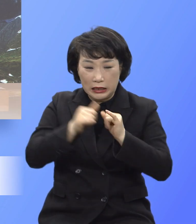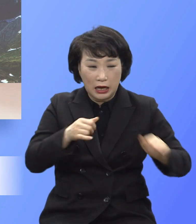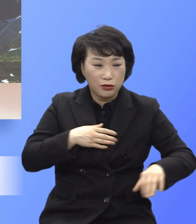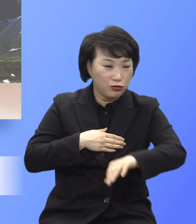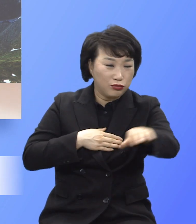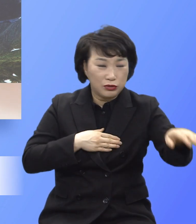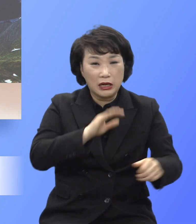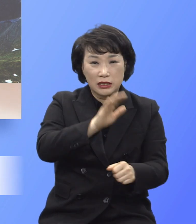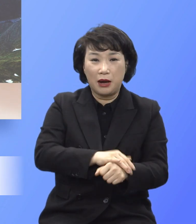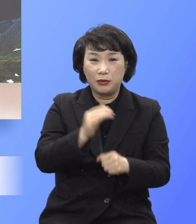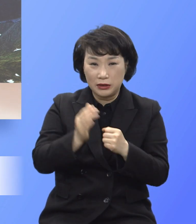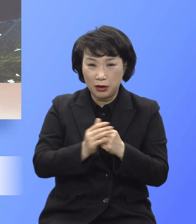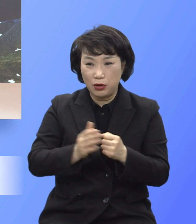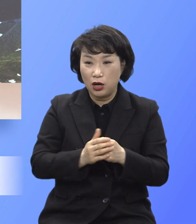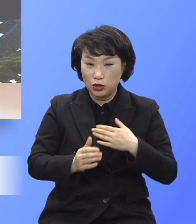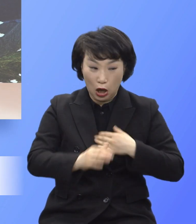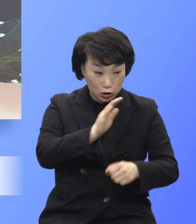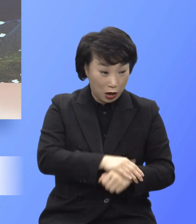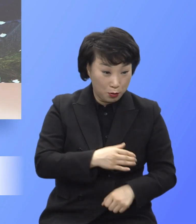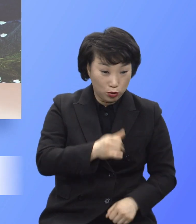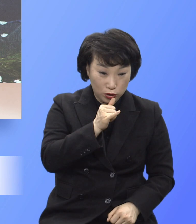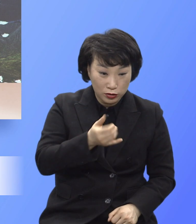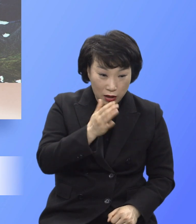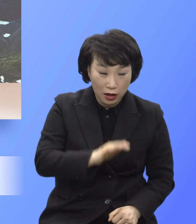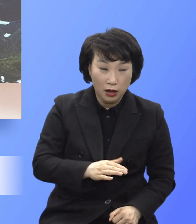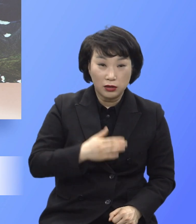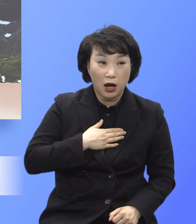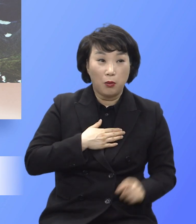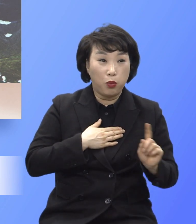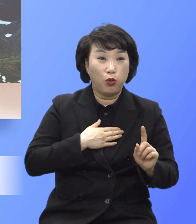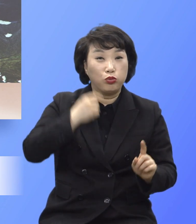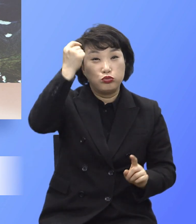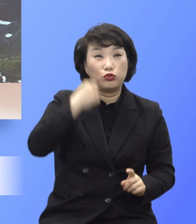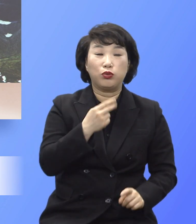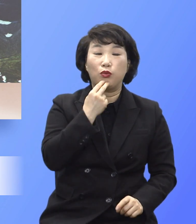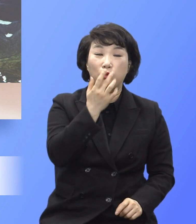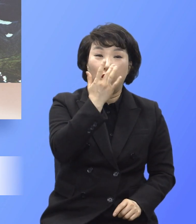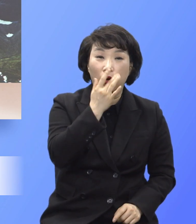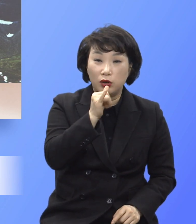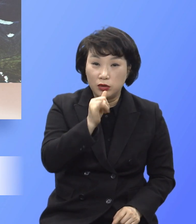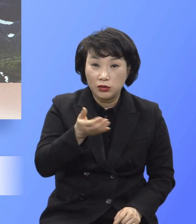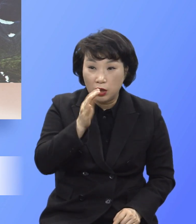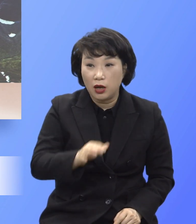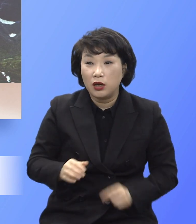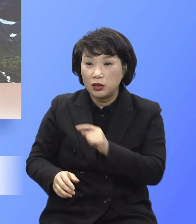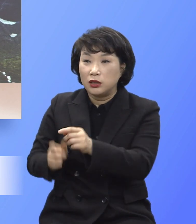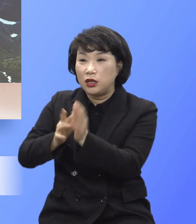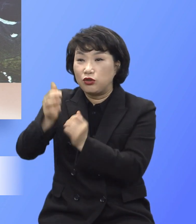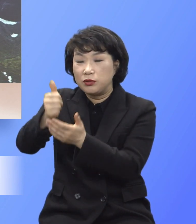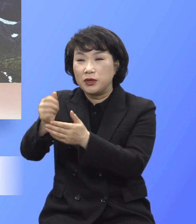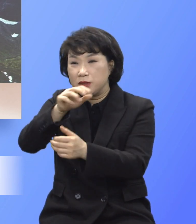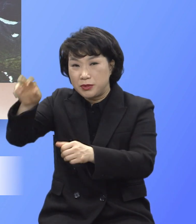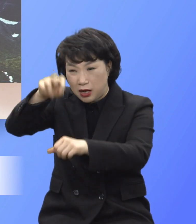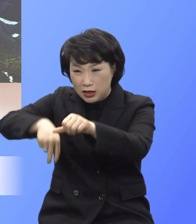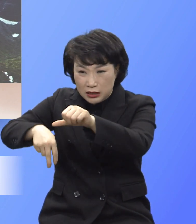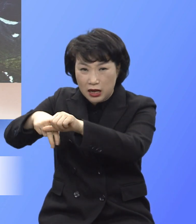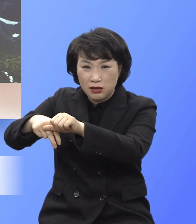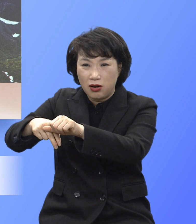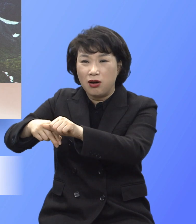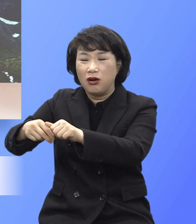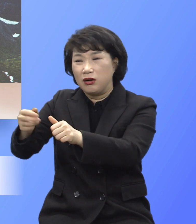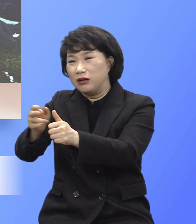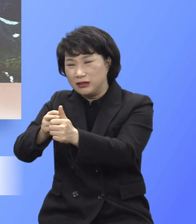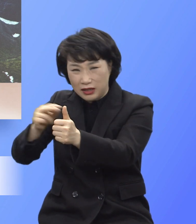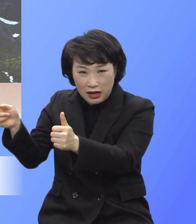인합니다. 나는 허물을 갖고도 못 느끼지만 그것이 그만큼 찔릴 만큼